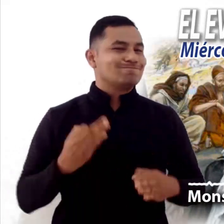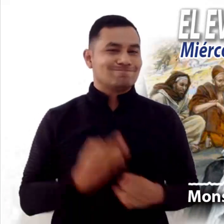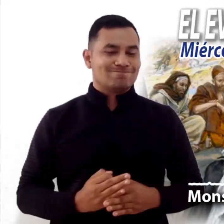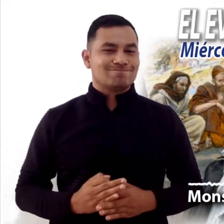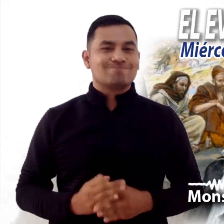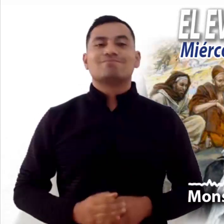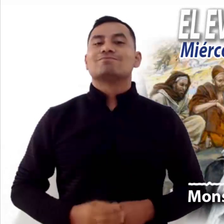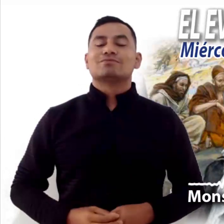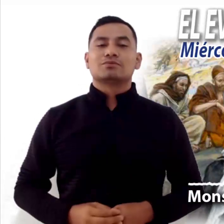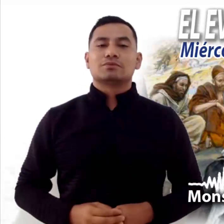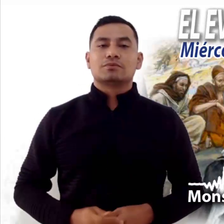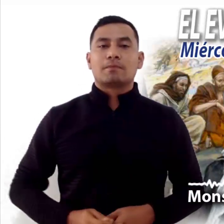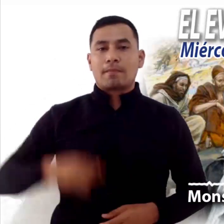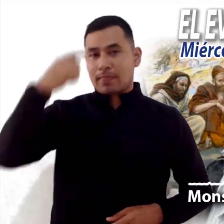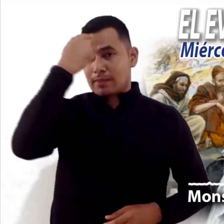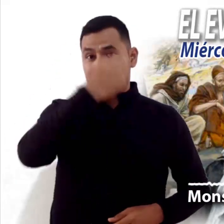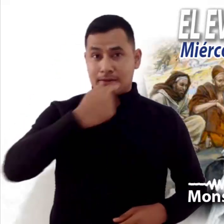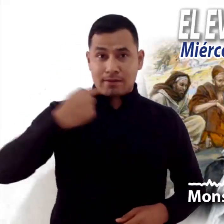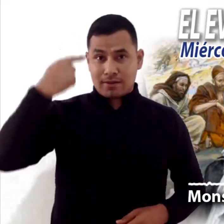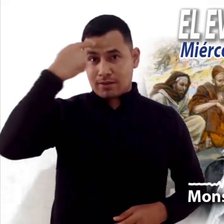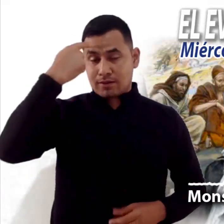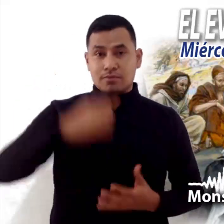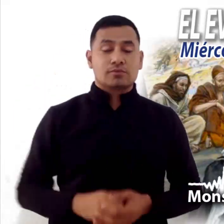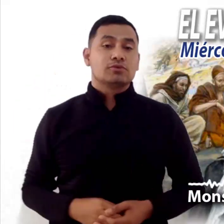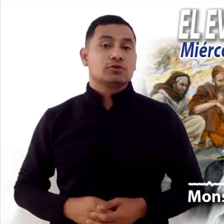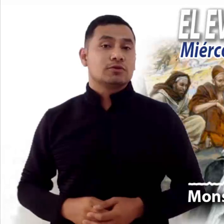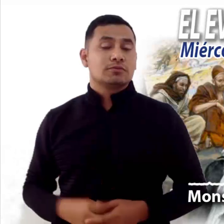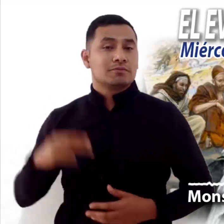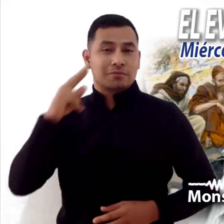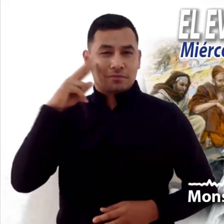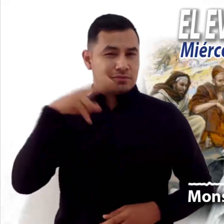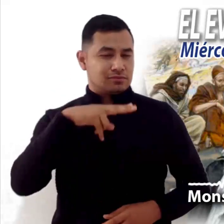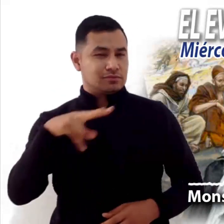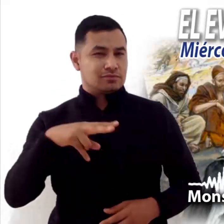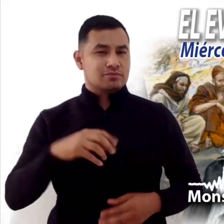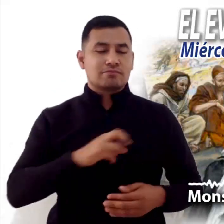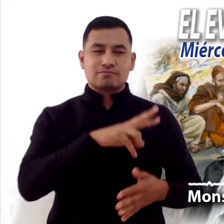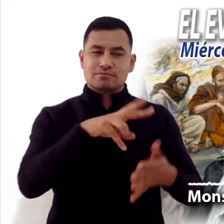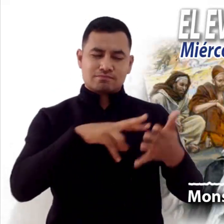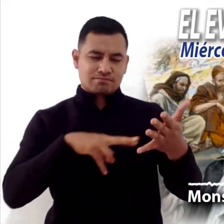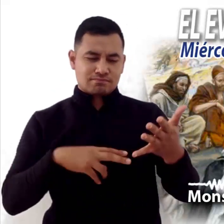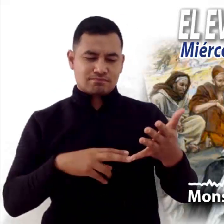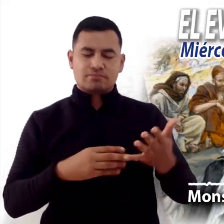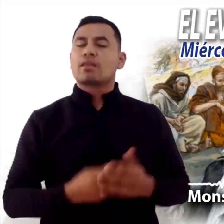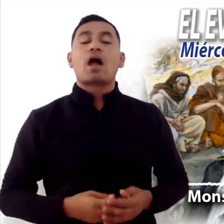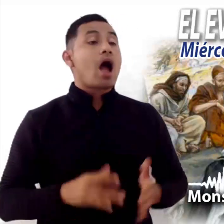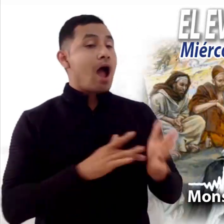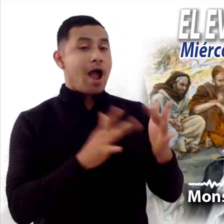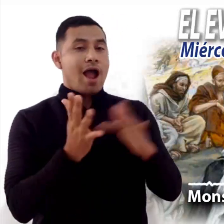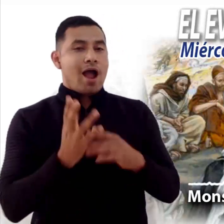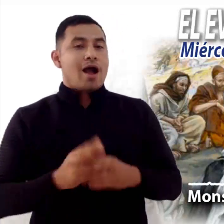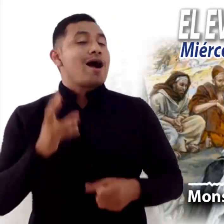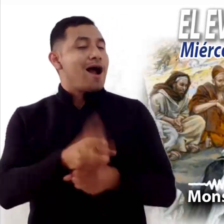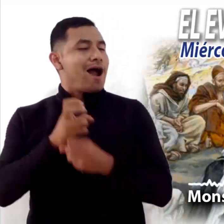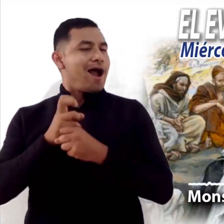en todos los ámbitos. Hemos hecho de la vida una apariencia. Jesús hoy nos invita a buscar lo